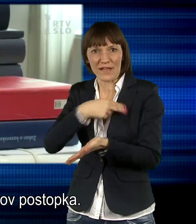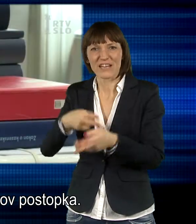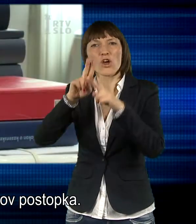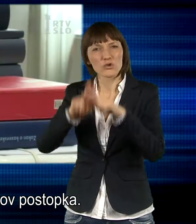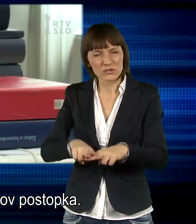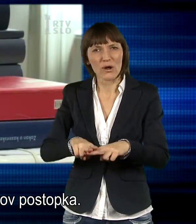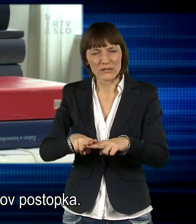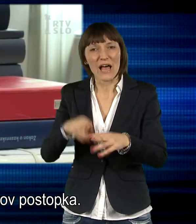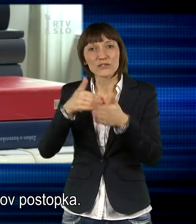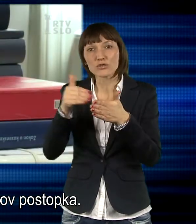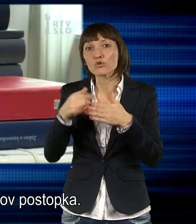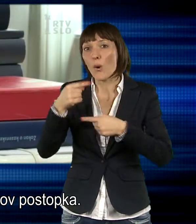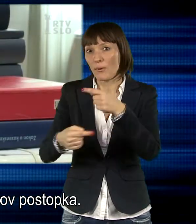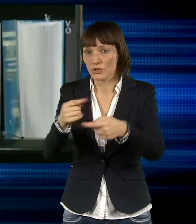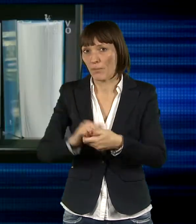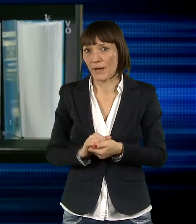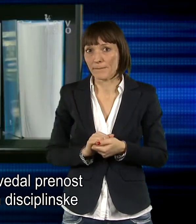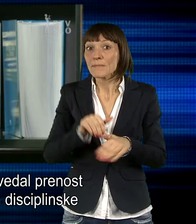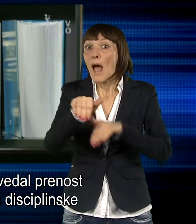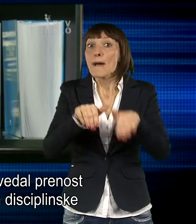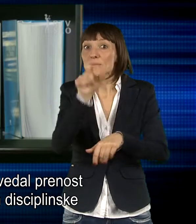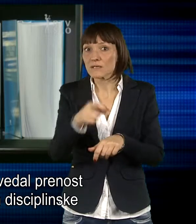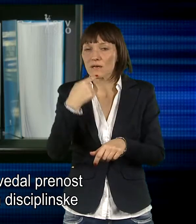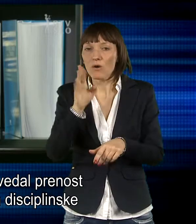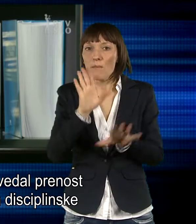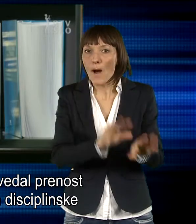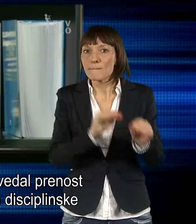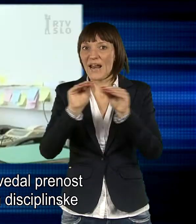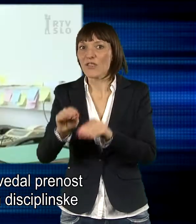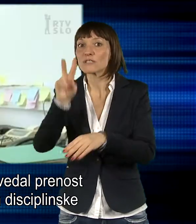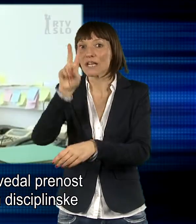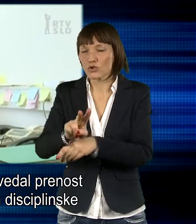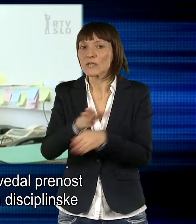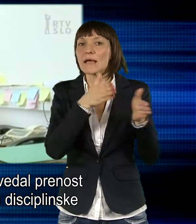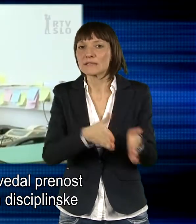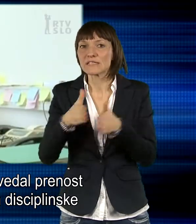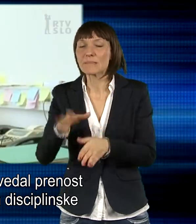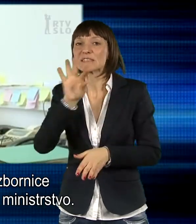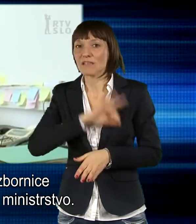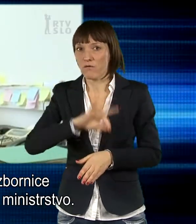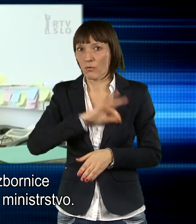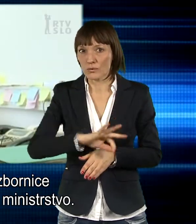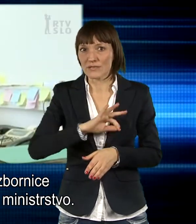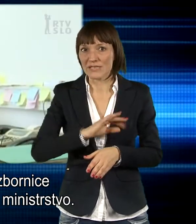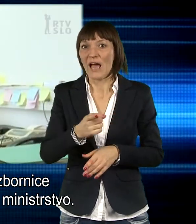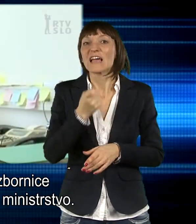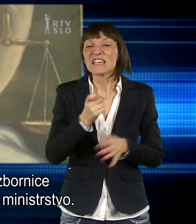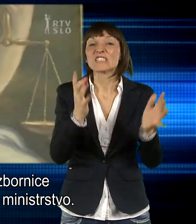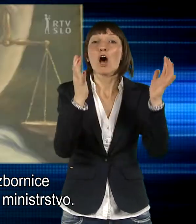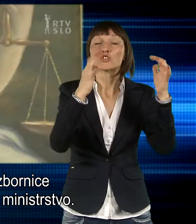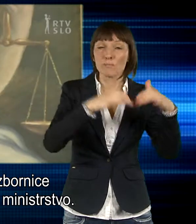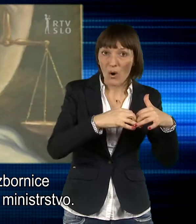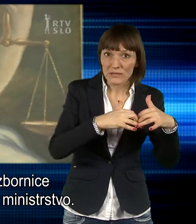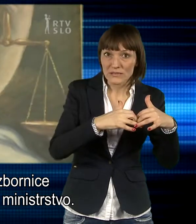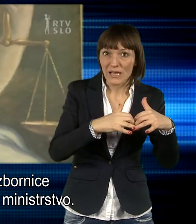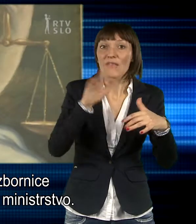ter drugih stroškov postopka. Minister je napovedal prenos nadzorstvene in disciplinske funkcije iz zbornice